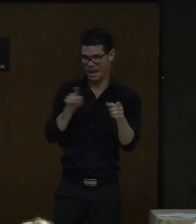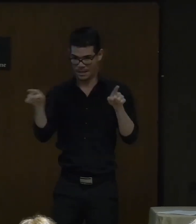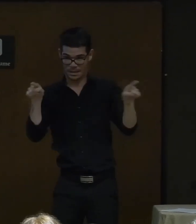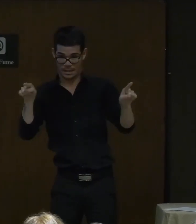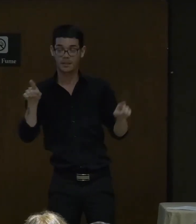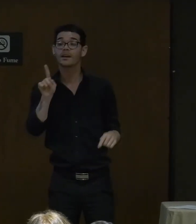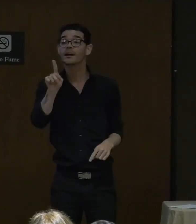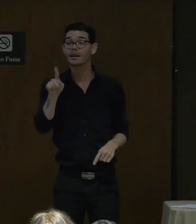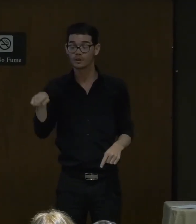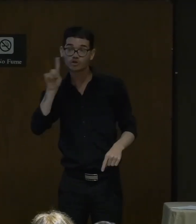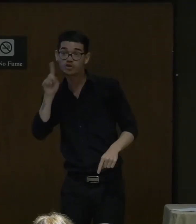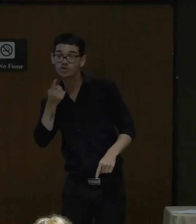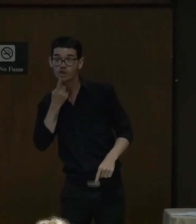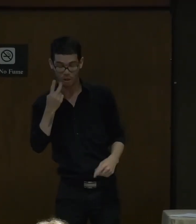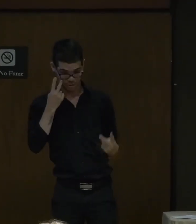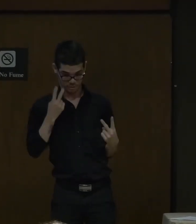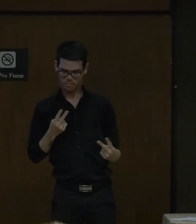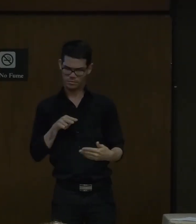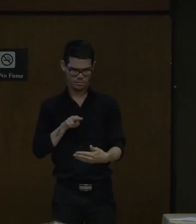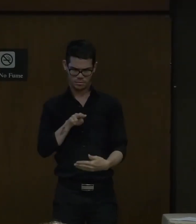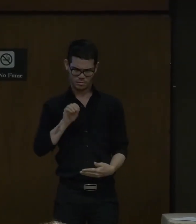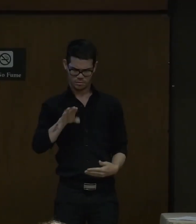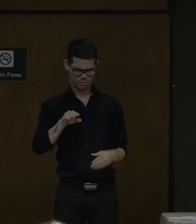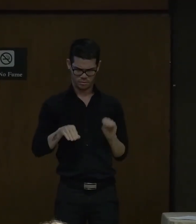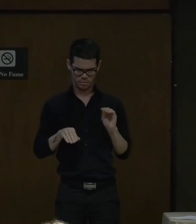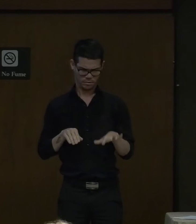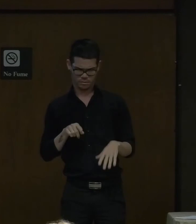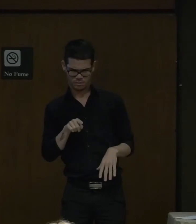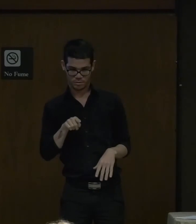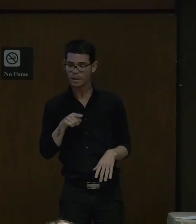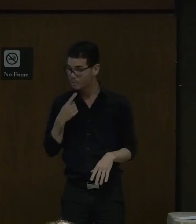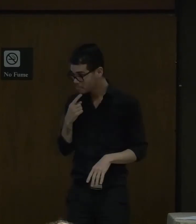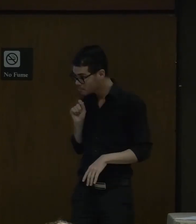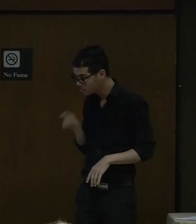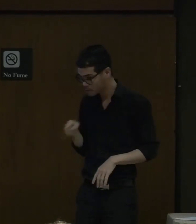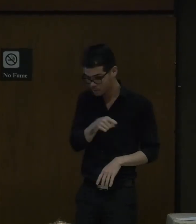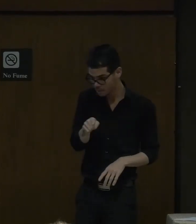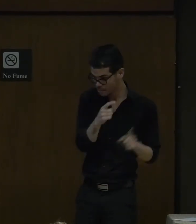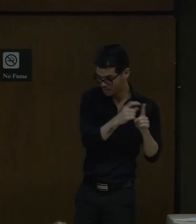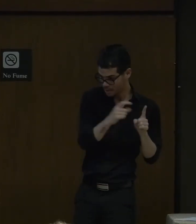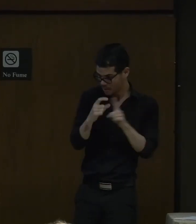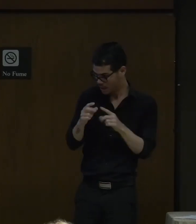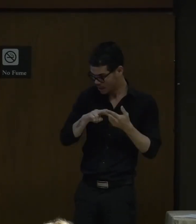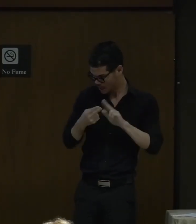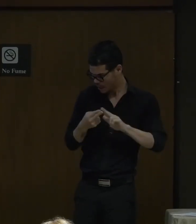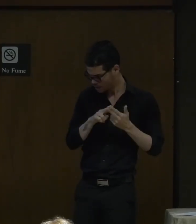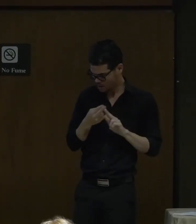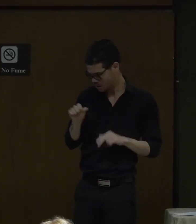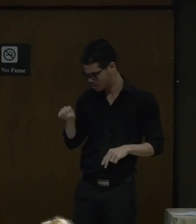esas dos palabras se relacionaban en el significado. O sea, si tenían algo que ver la una con la otra,